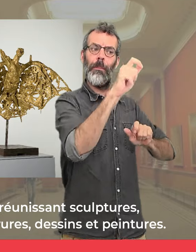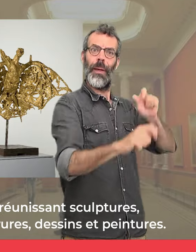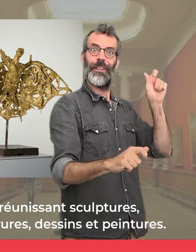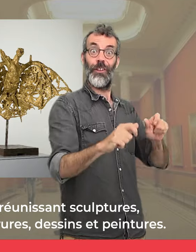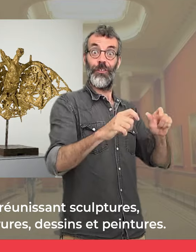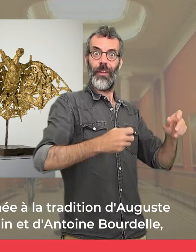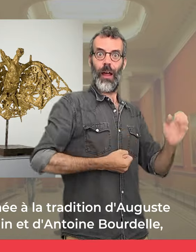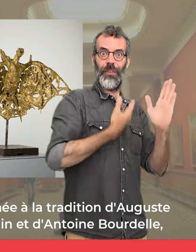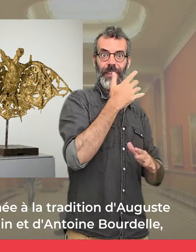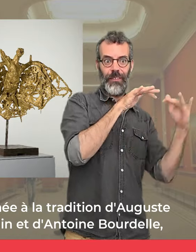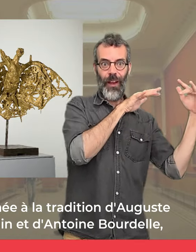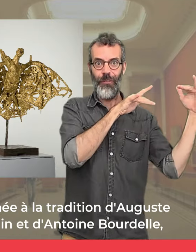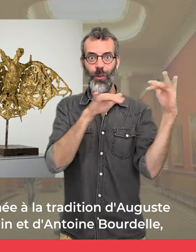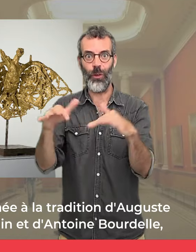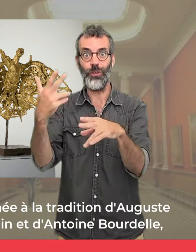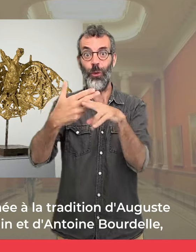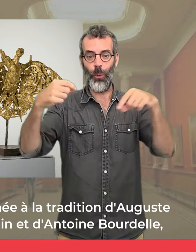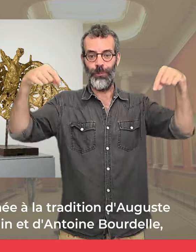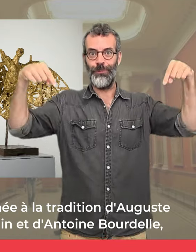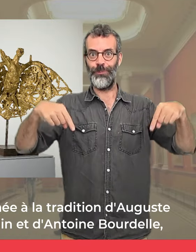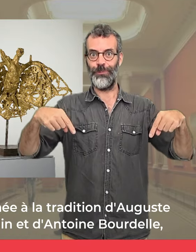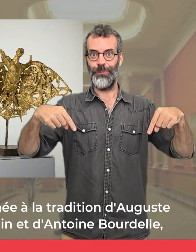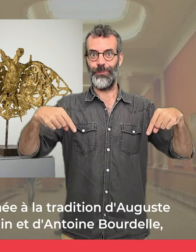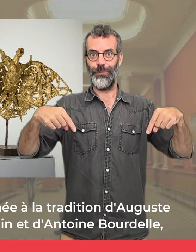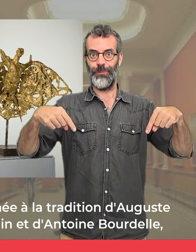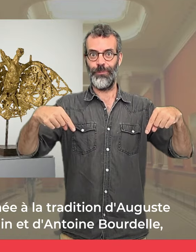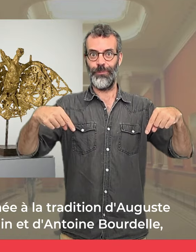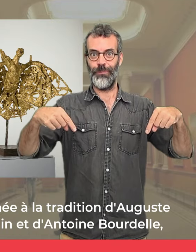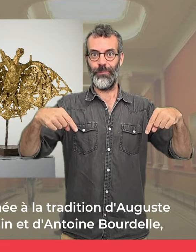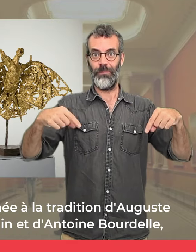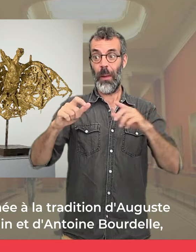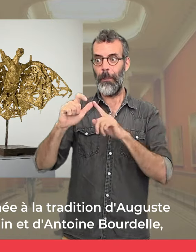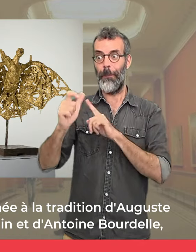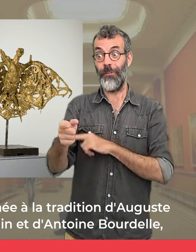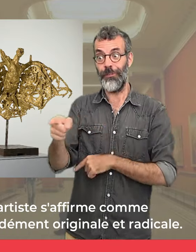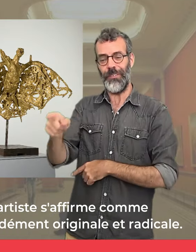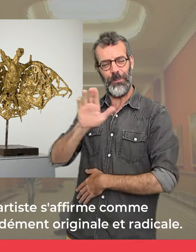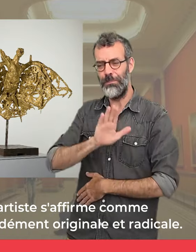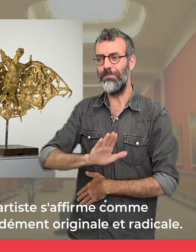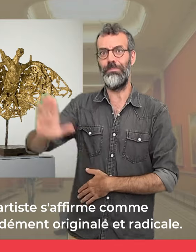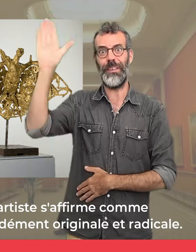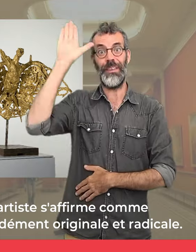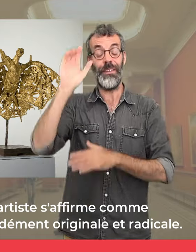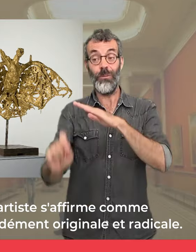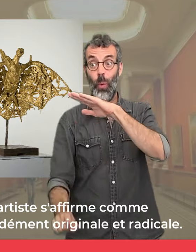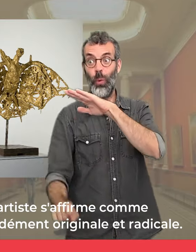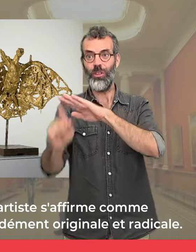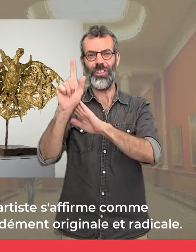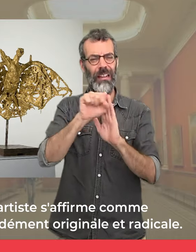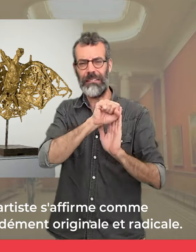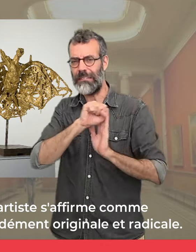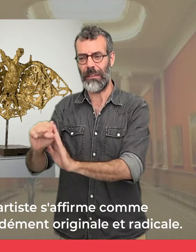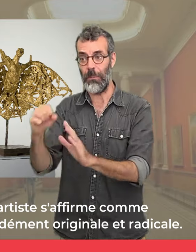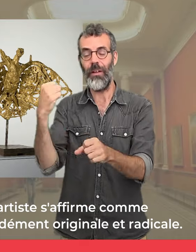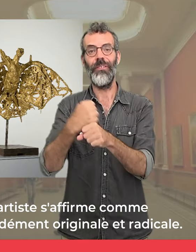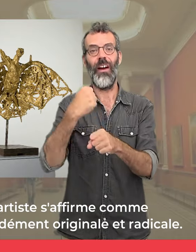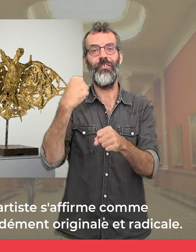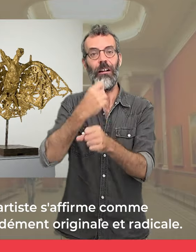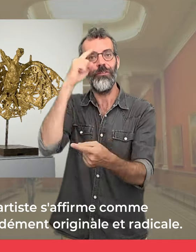peintures. Formée à la tradition d'Auguste Rodin et d'Antoine Bourdel, l'artiste s'affirme comme profondément originale et radicale.